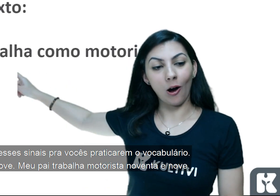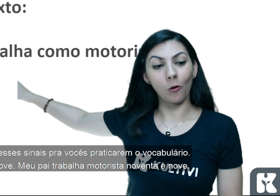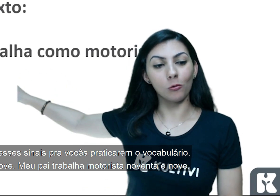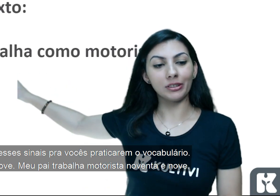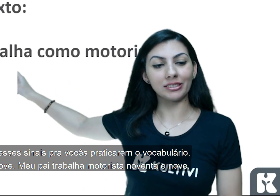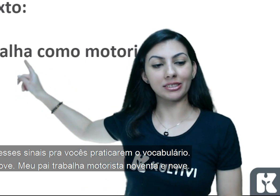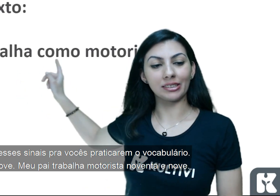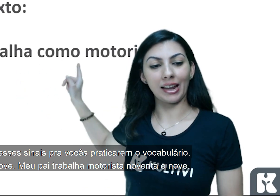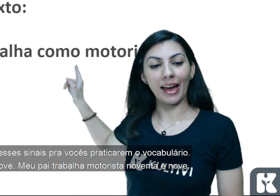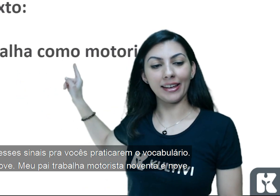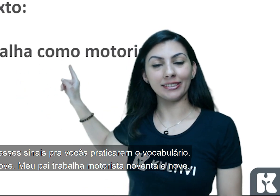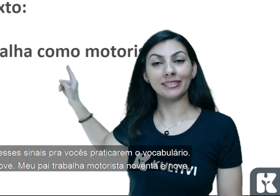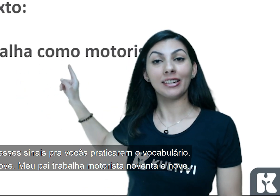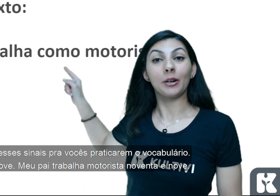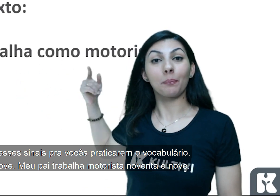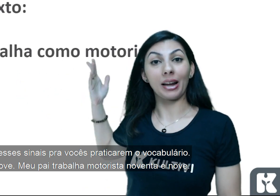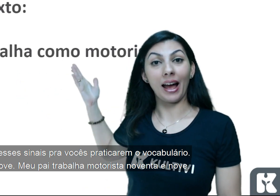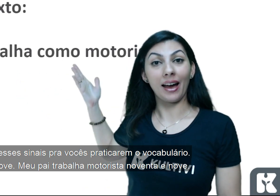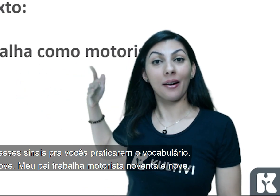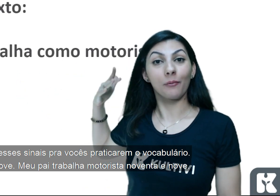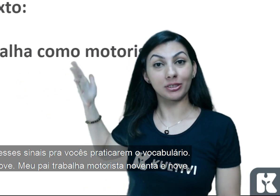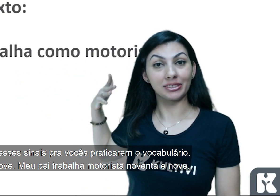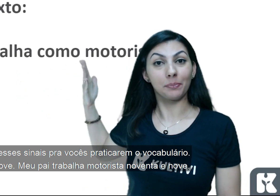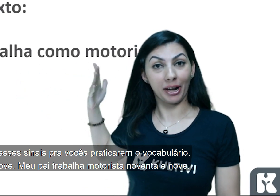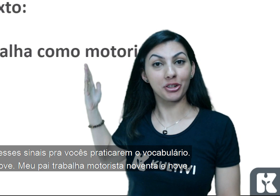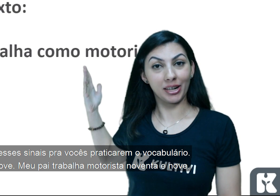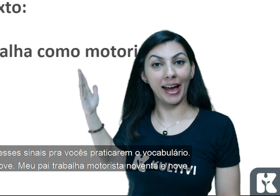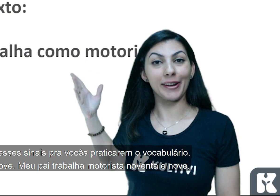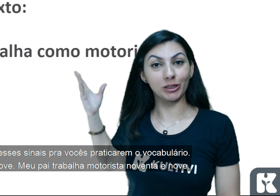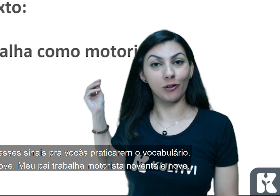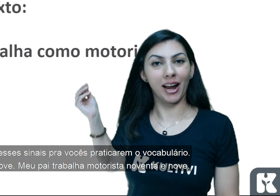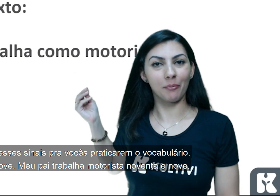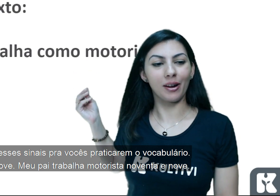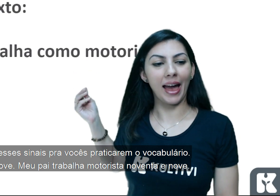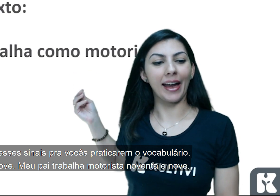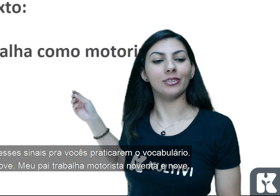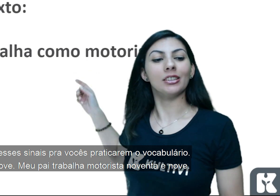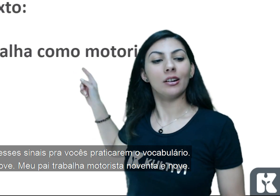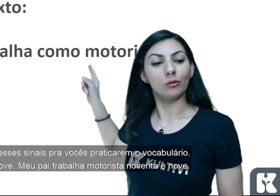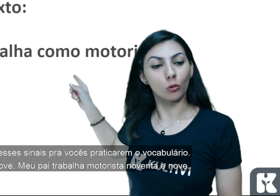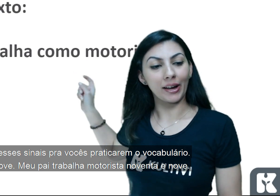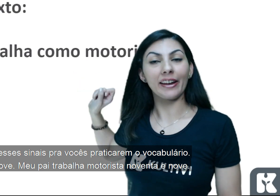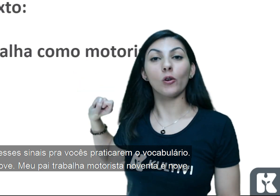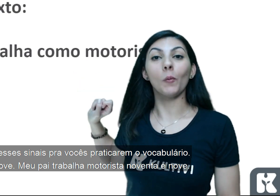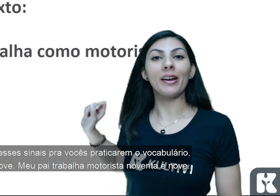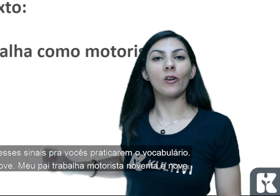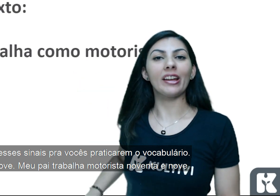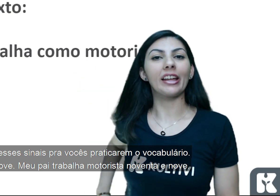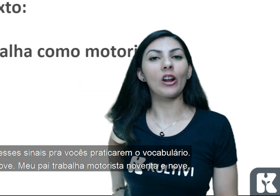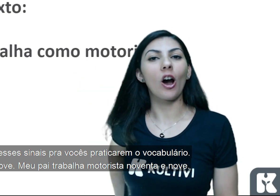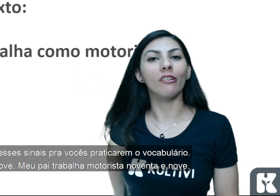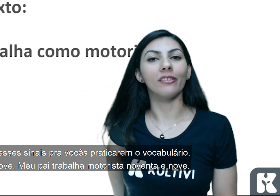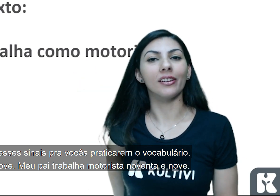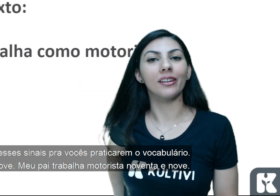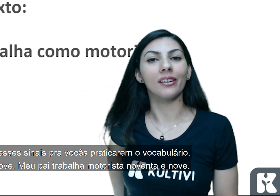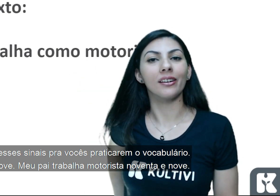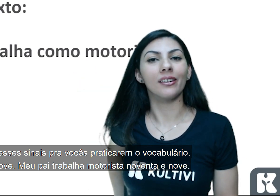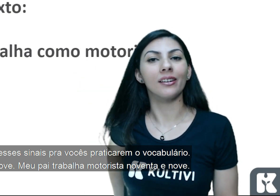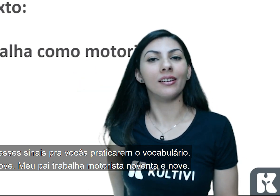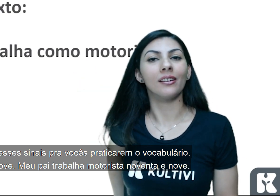algum desses sinais para vocês praticarem o vocabulário. No lugar de Uber, 99.